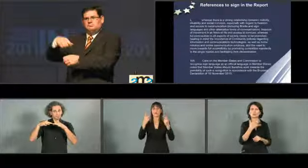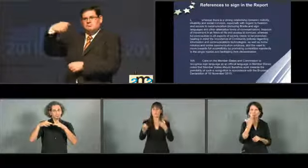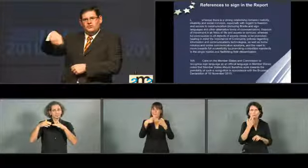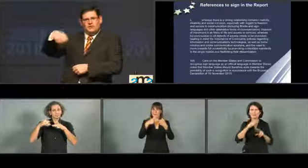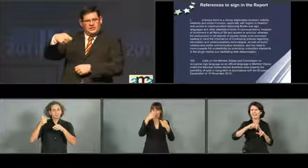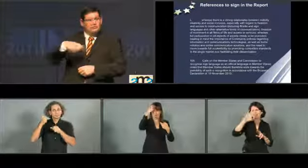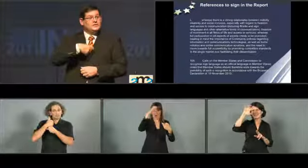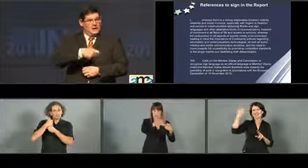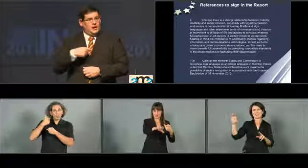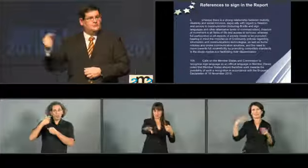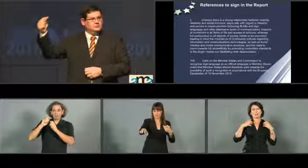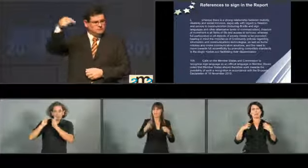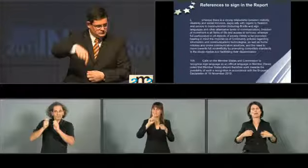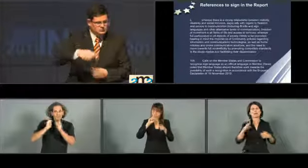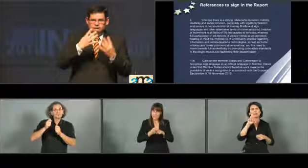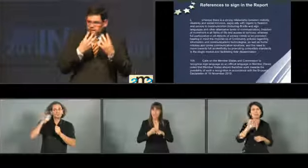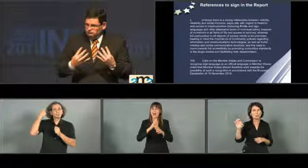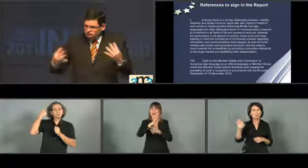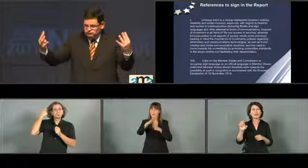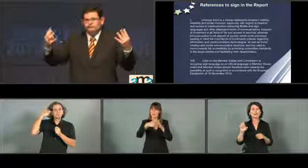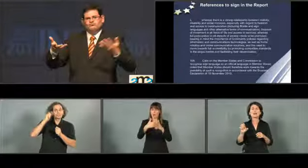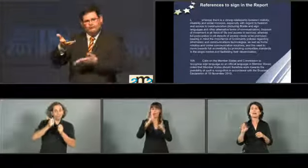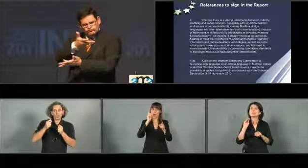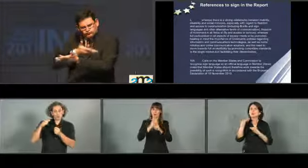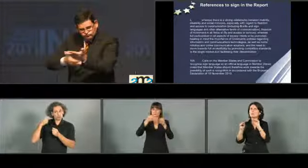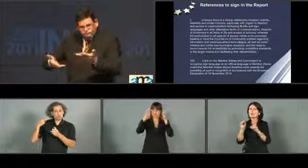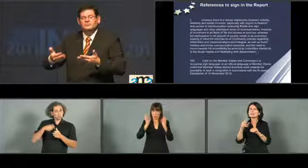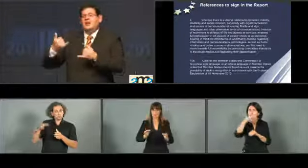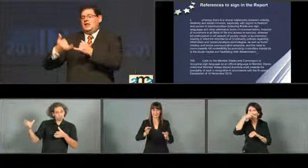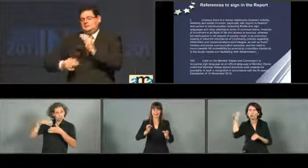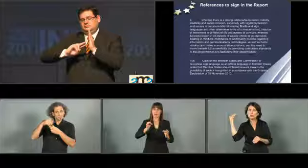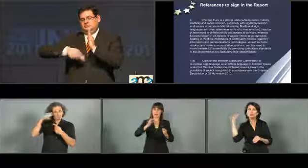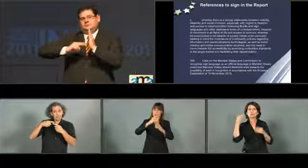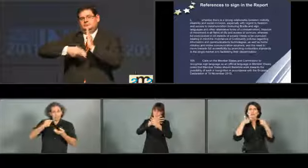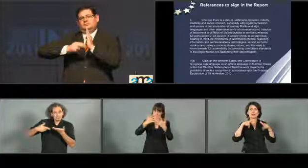langue officielle des États membres, bien entendu.